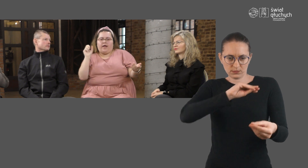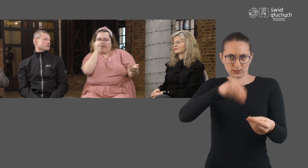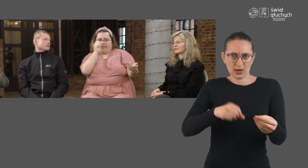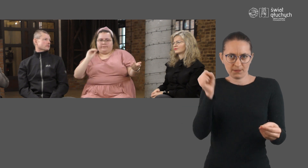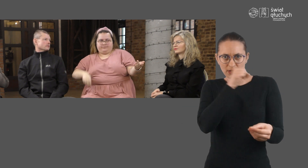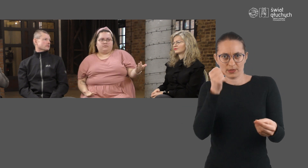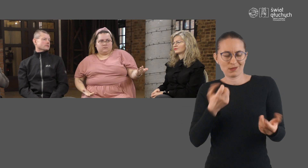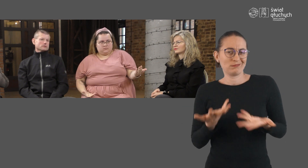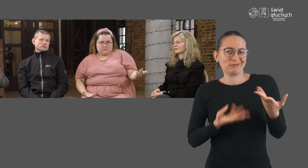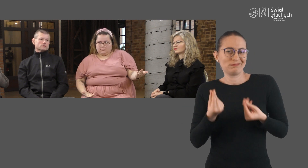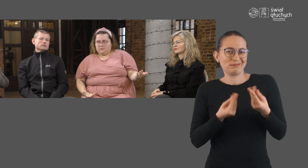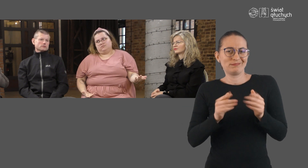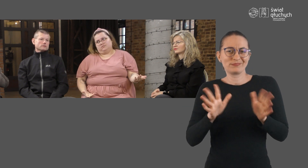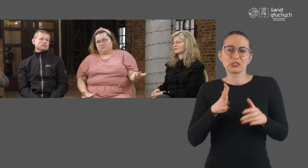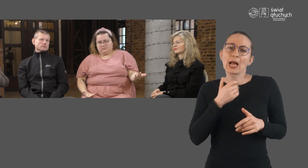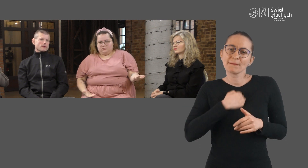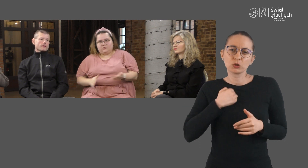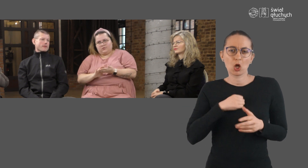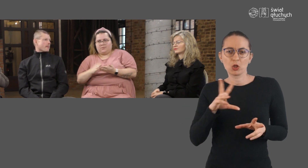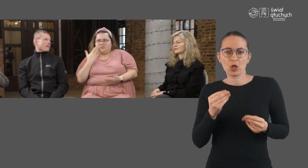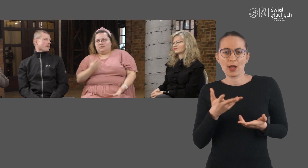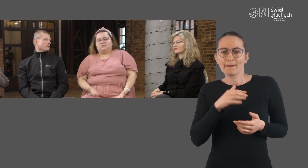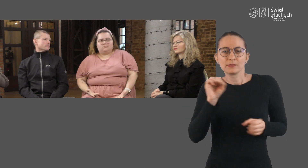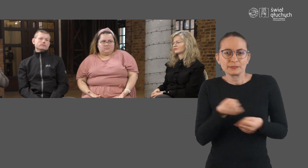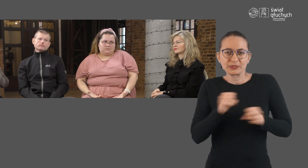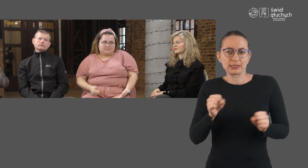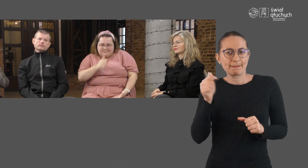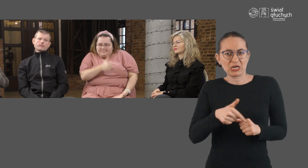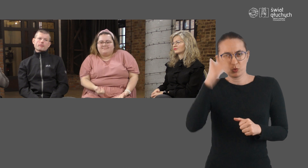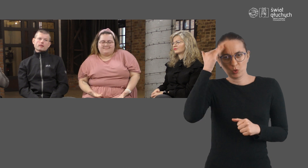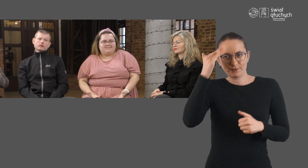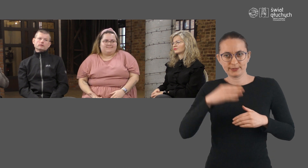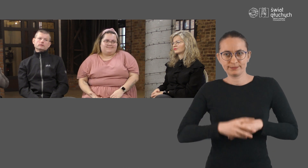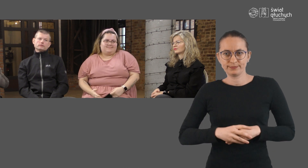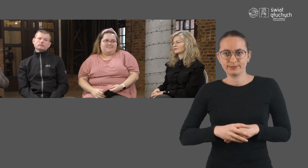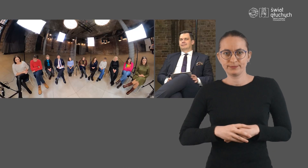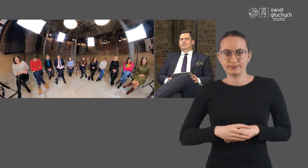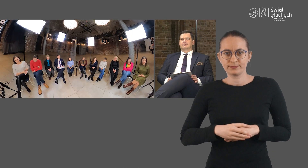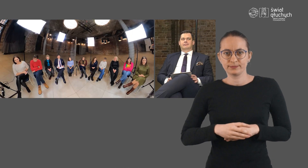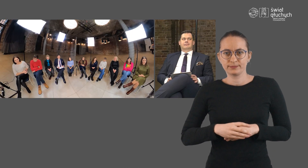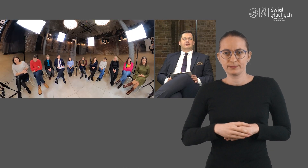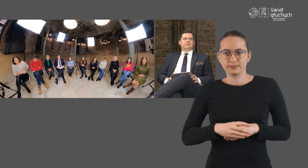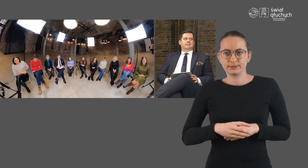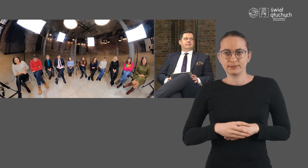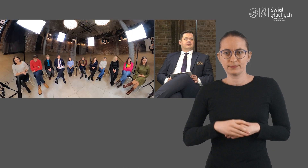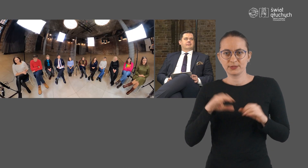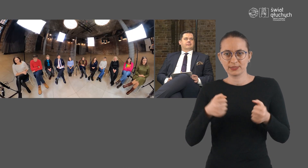Dostaję umowę, nie umiem jej przeczytać. Podpisuję ją, nie zaznajamiając się z tekstem. Przepraszam bardzo. No to nie jest możliwe.